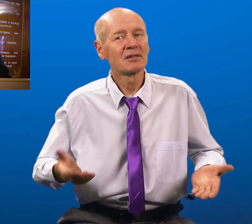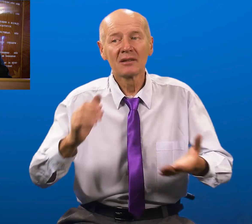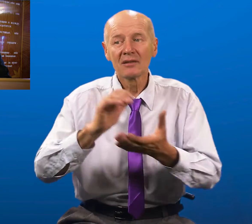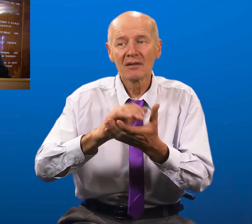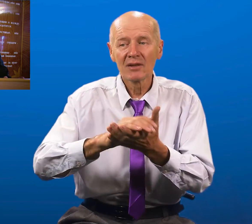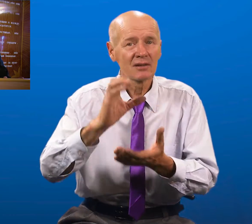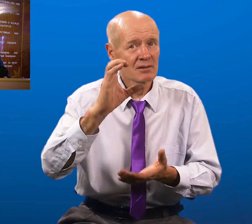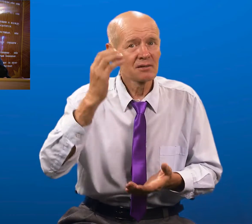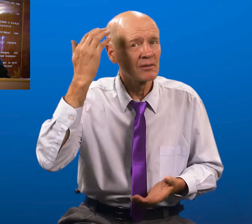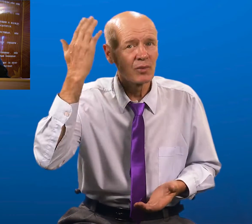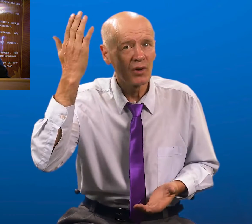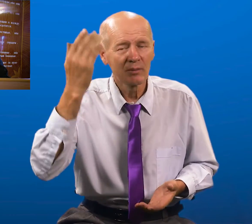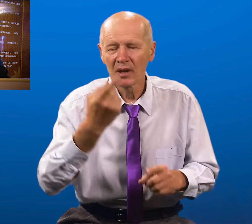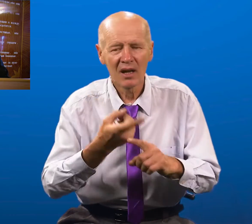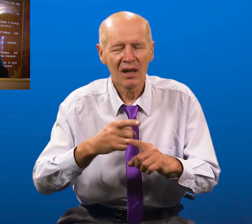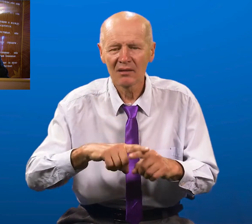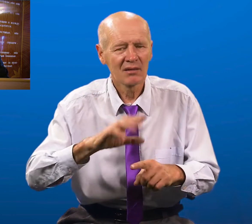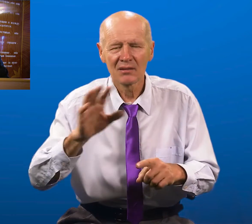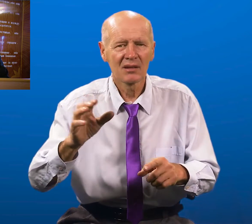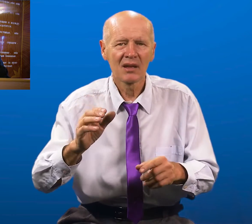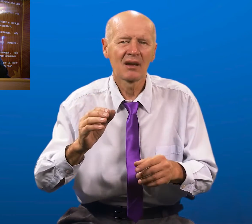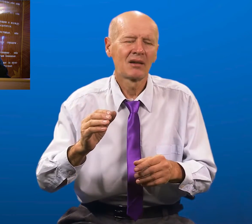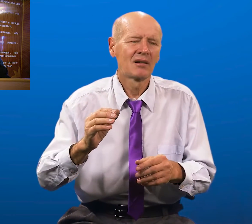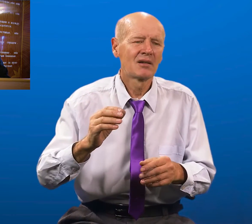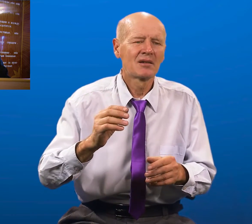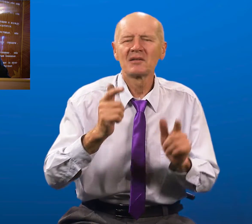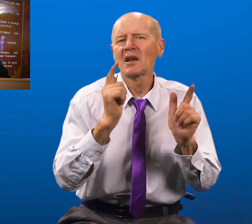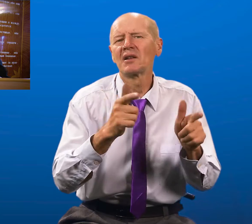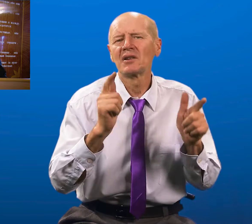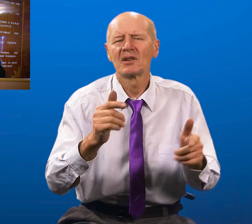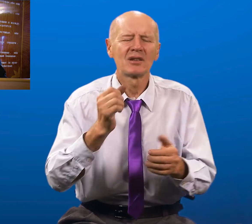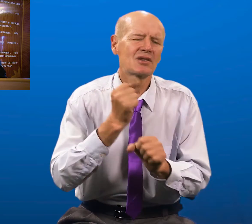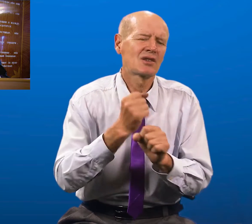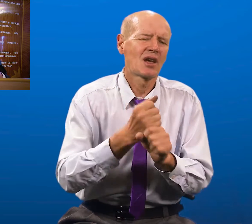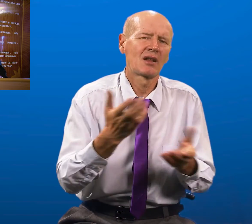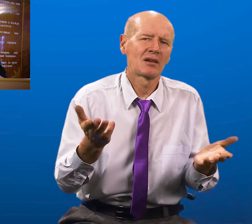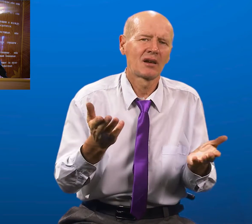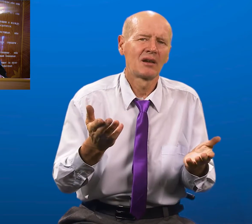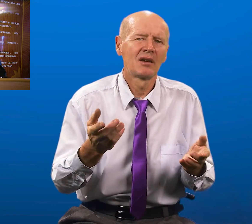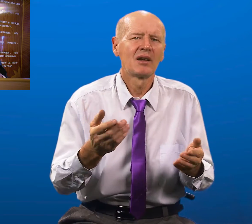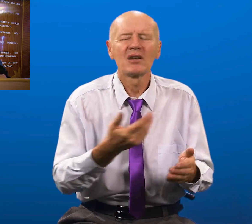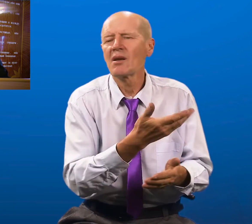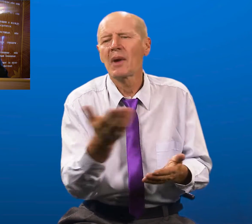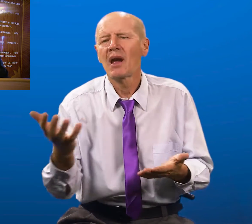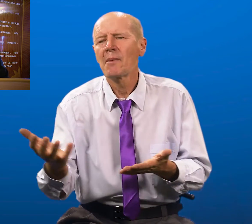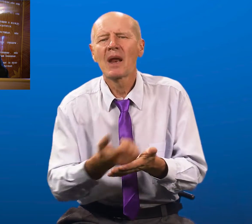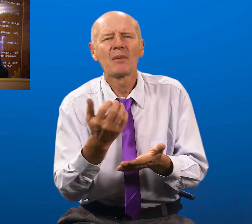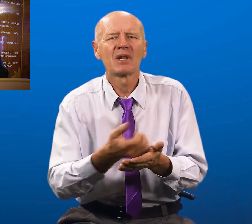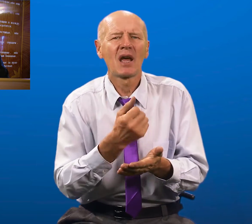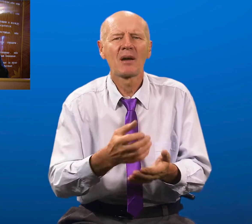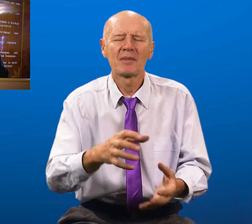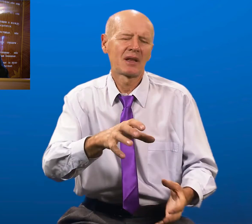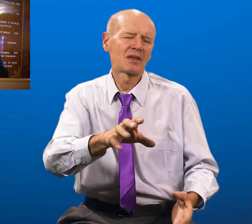Завет с Богом – это не просто какая-то сделка, в результате которой мы что-то делаем и приобретаем за это